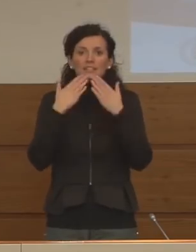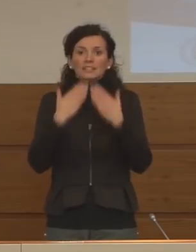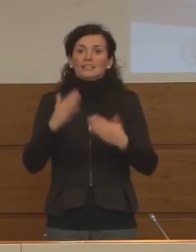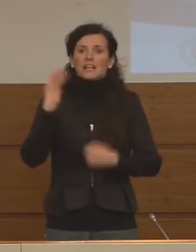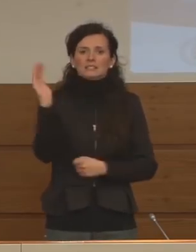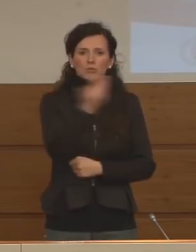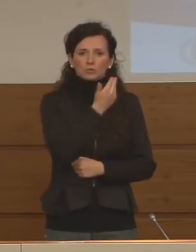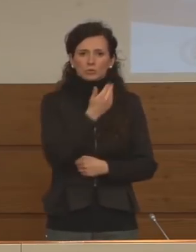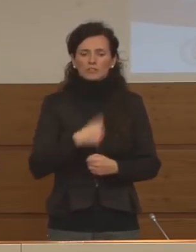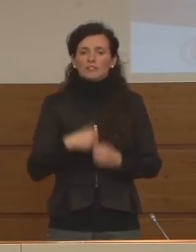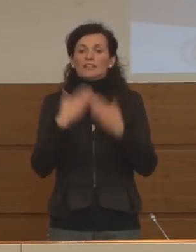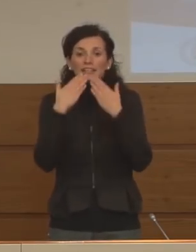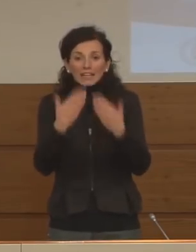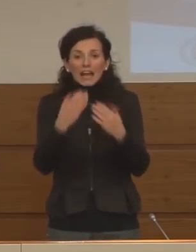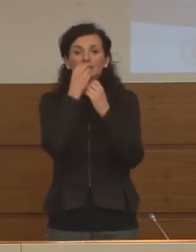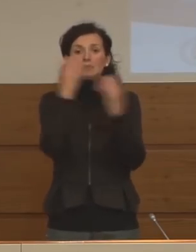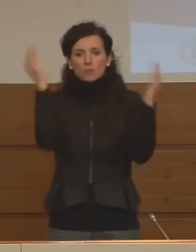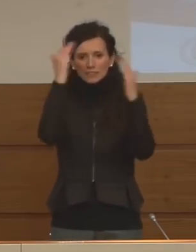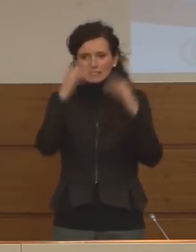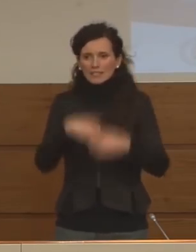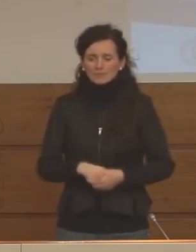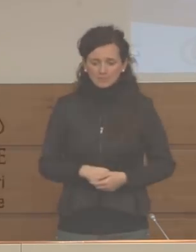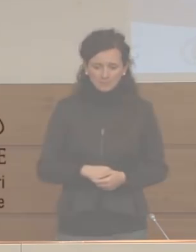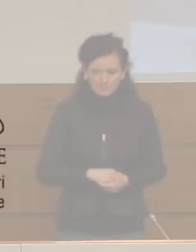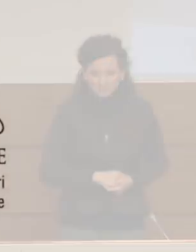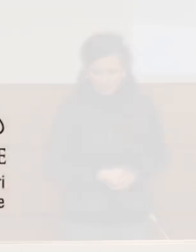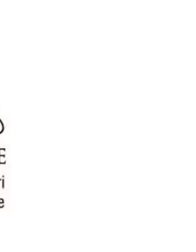se tutti pazzi e buonasera